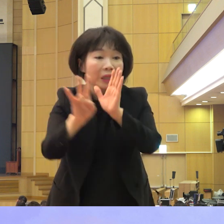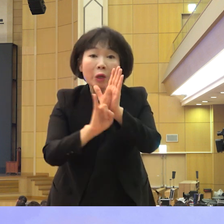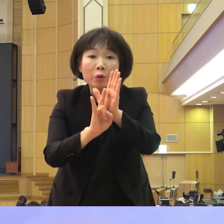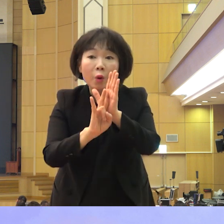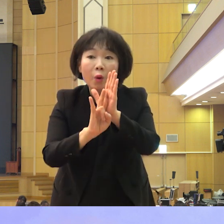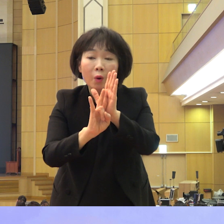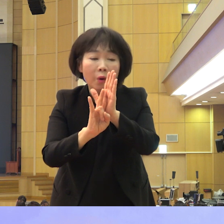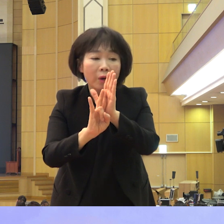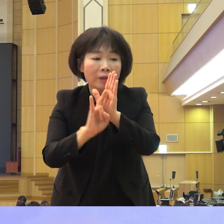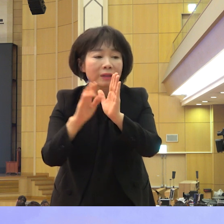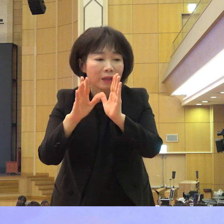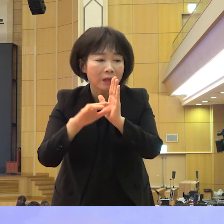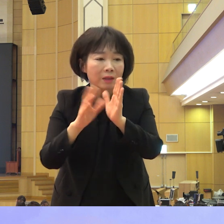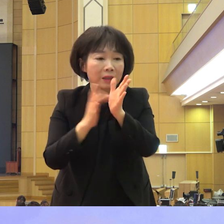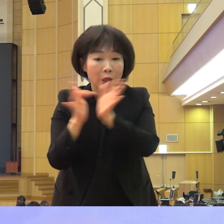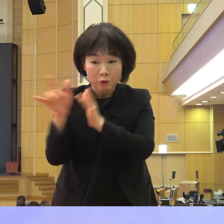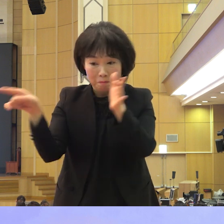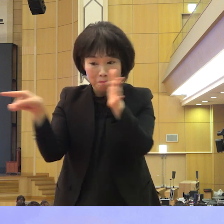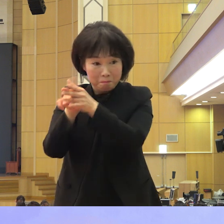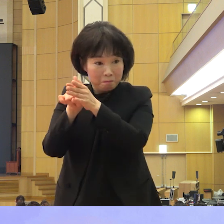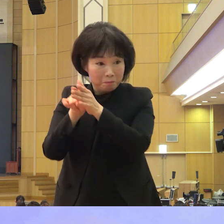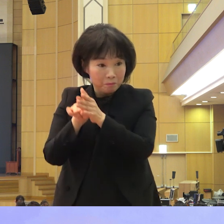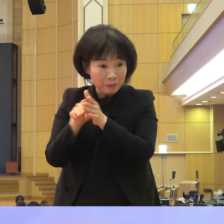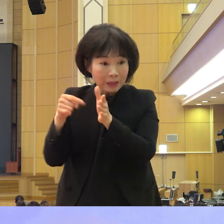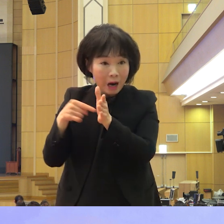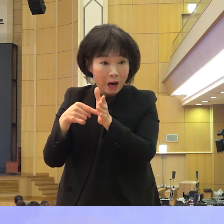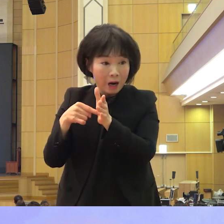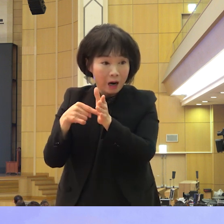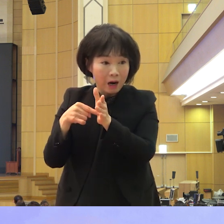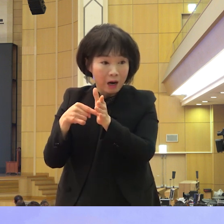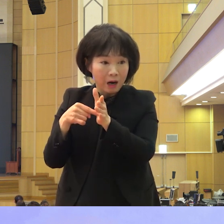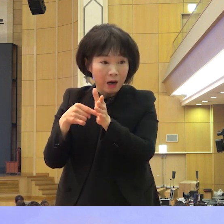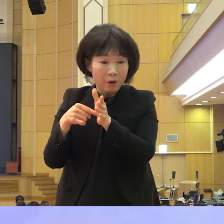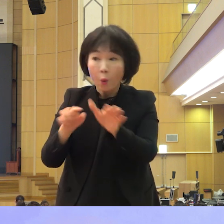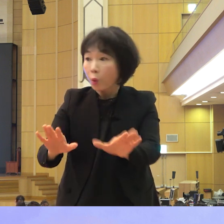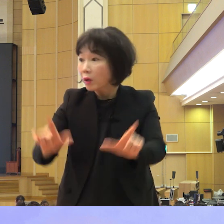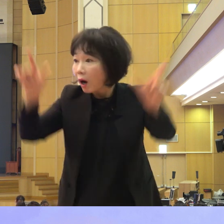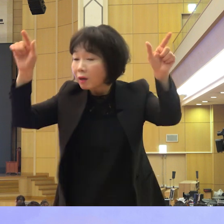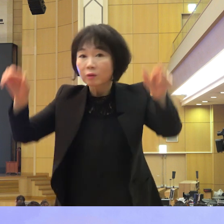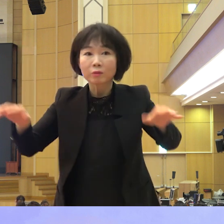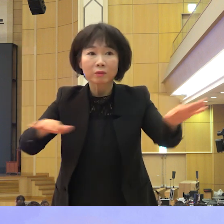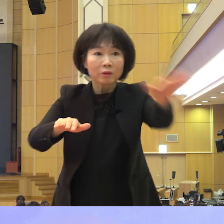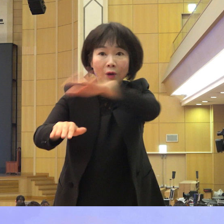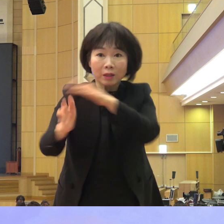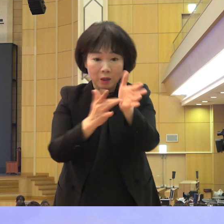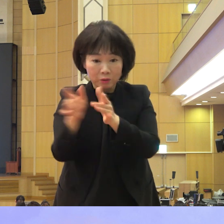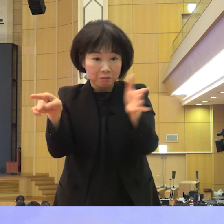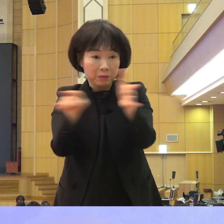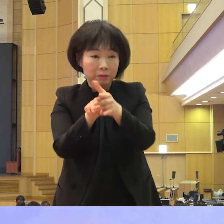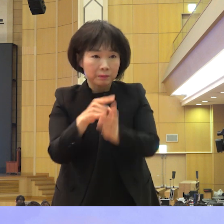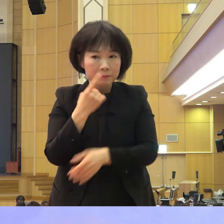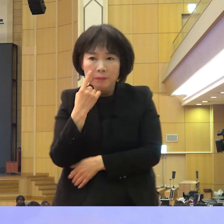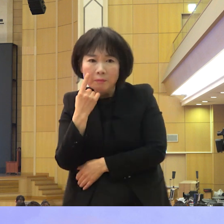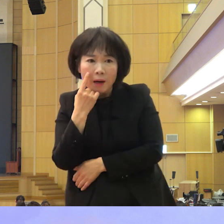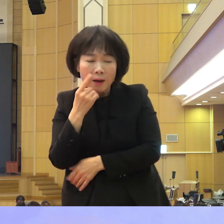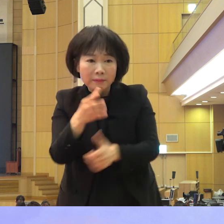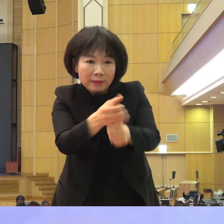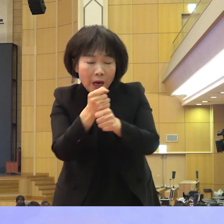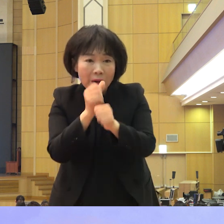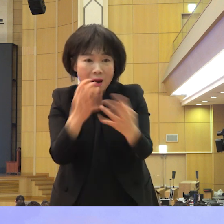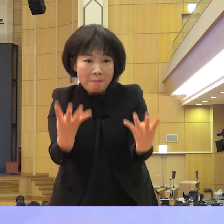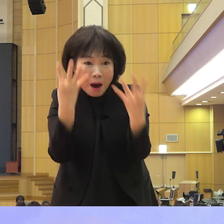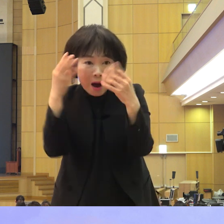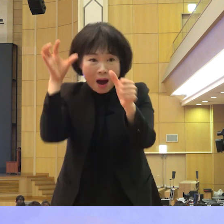은혜 시대에는 예수 믿는다고 누가 잡아다가 감옥에 가두거나 죽이거나